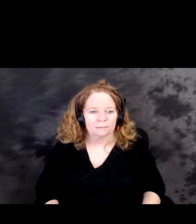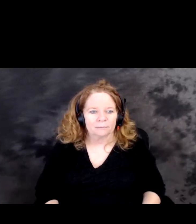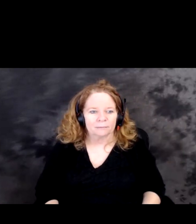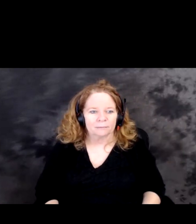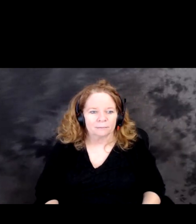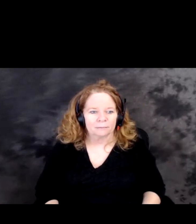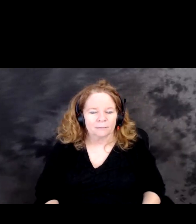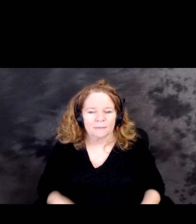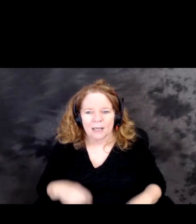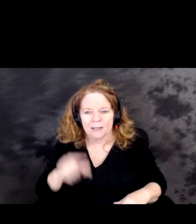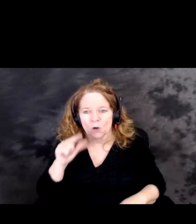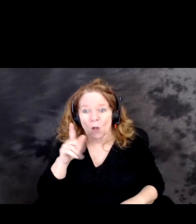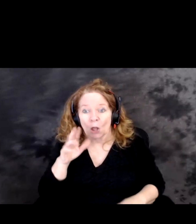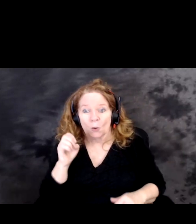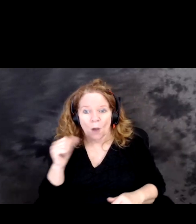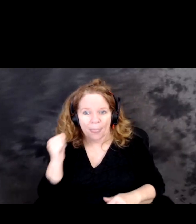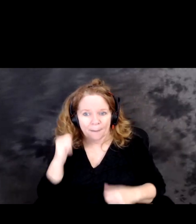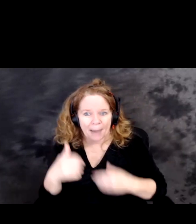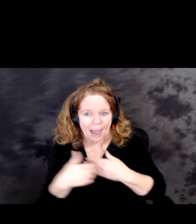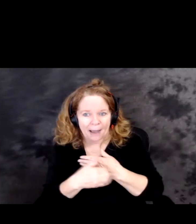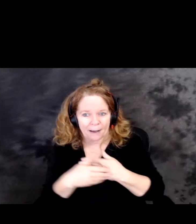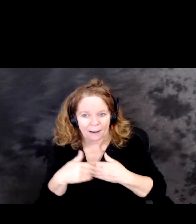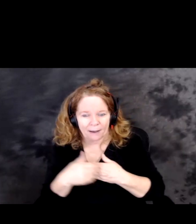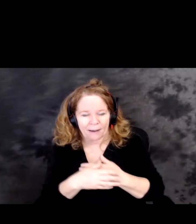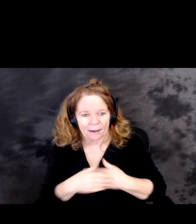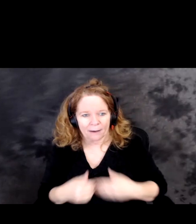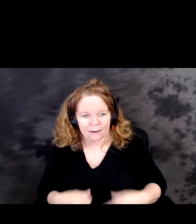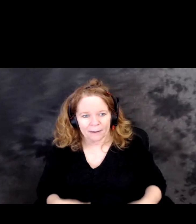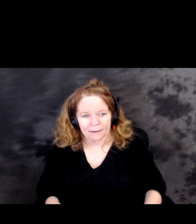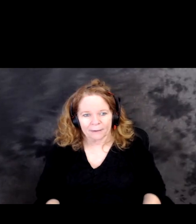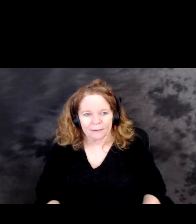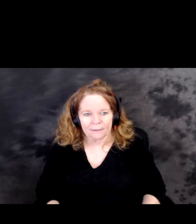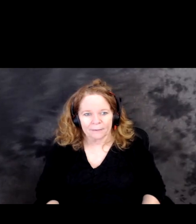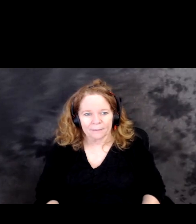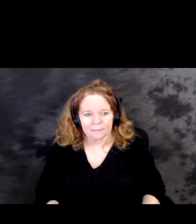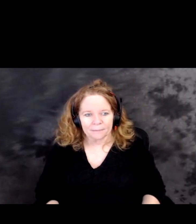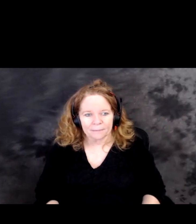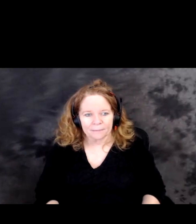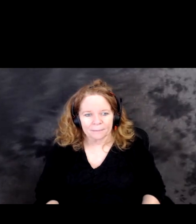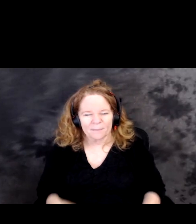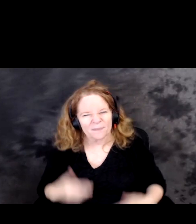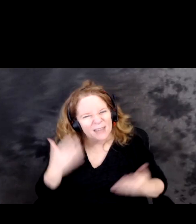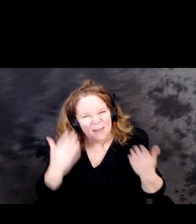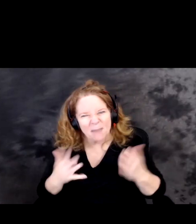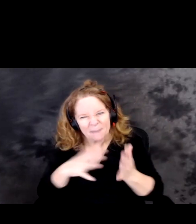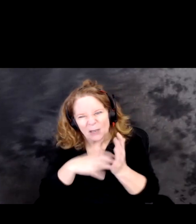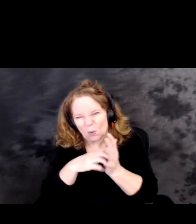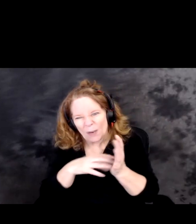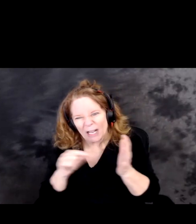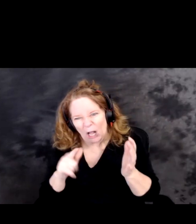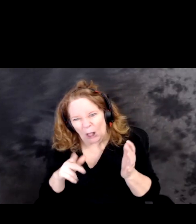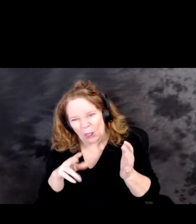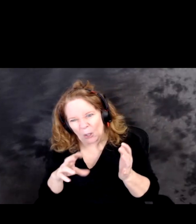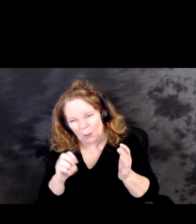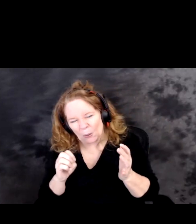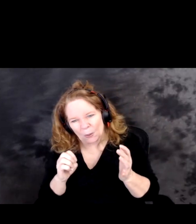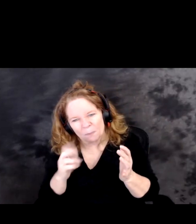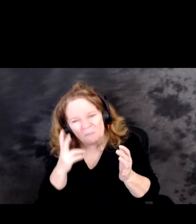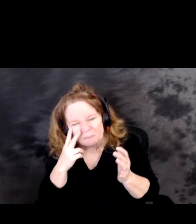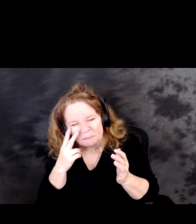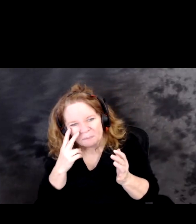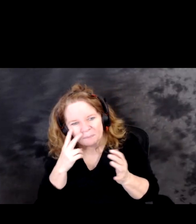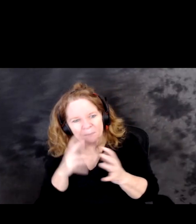la banda que irá alrededor de la cabeza del chiquitín en la casa. Entonces voy a poner aquí coma o a lo